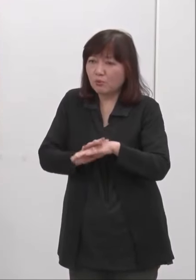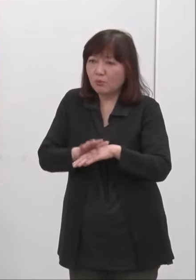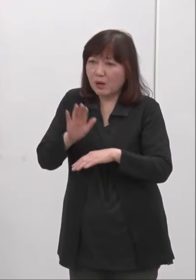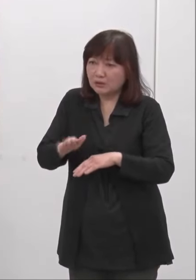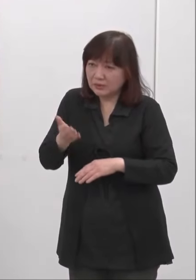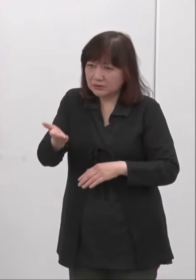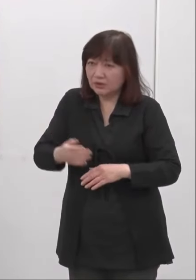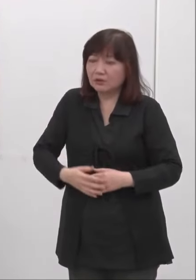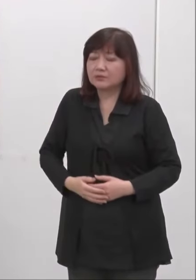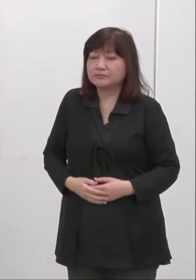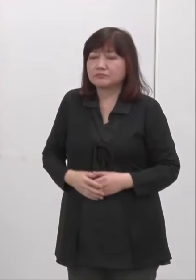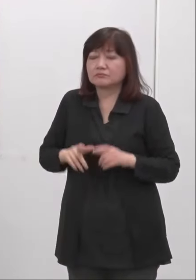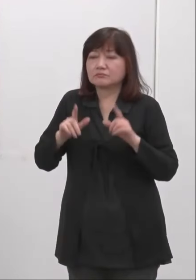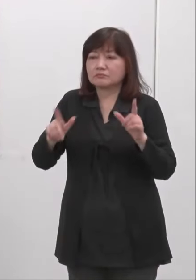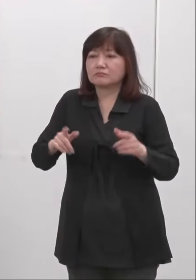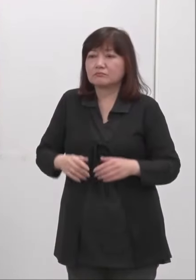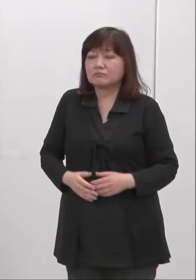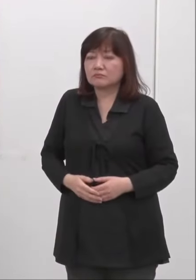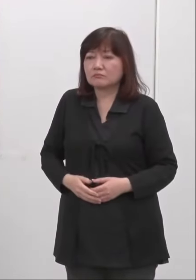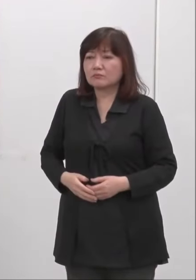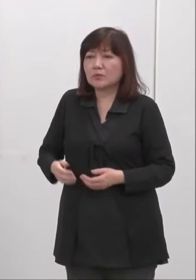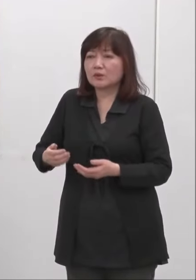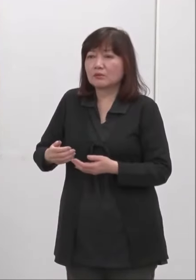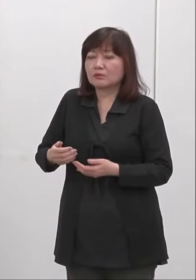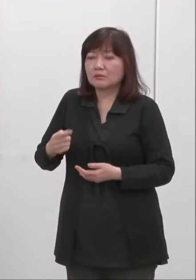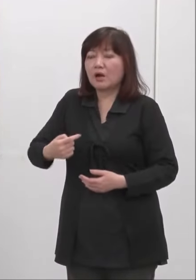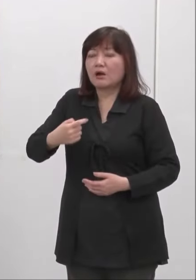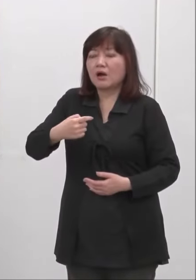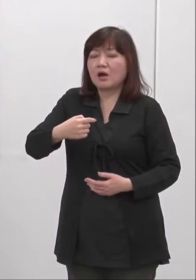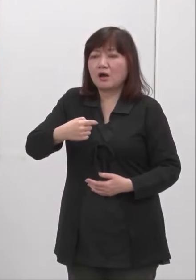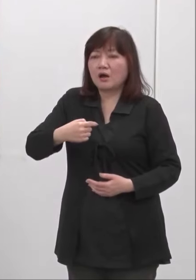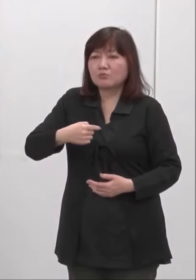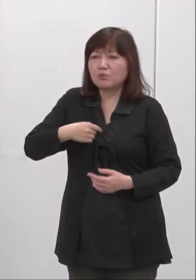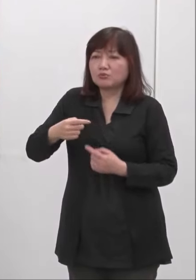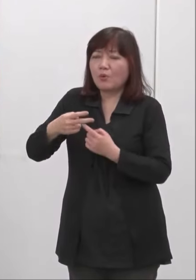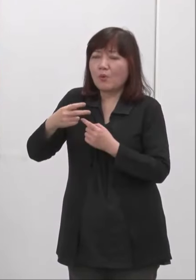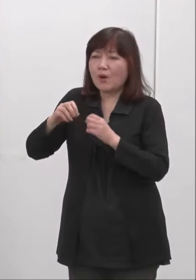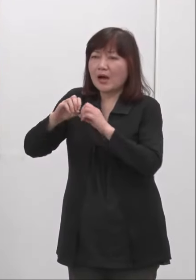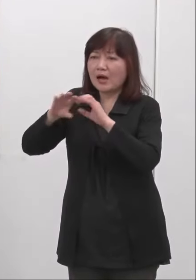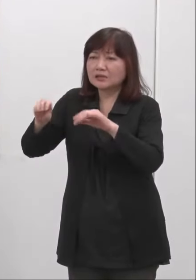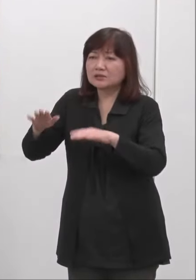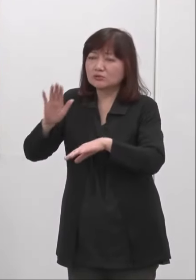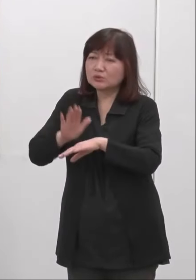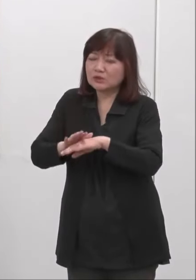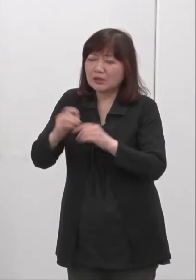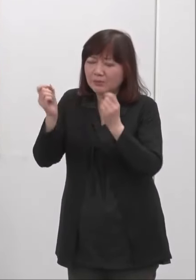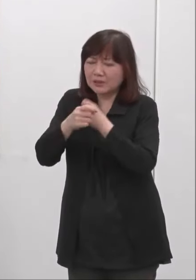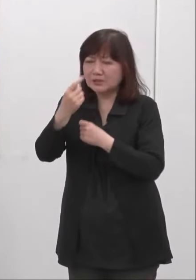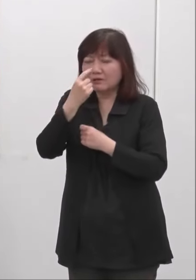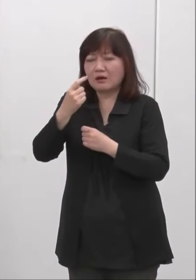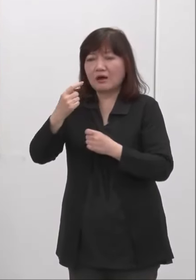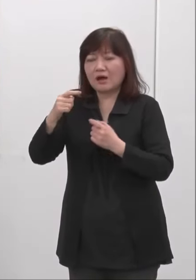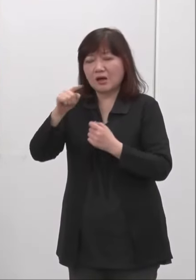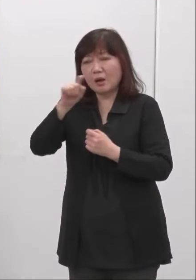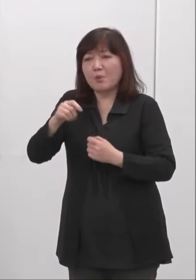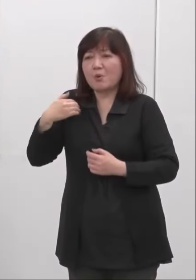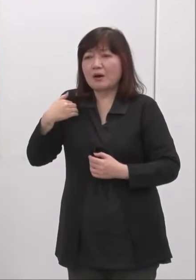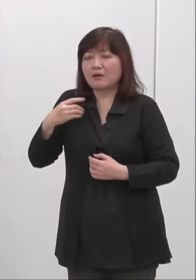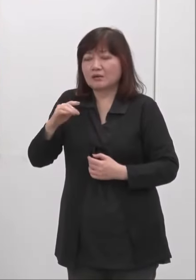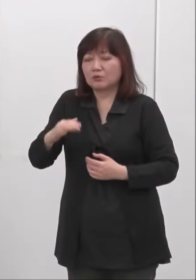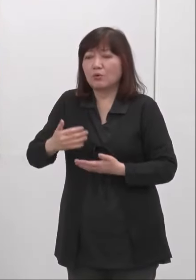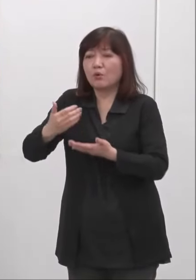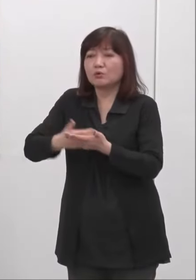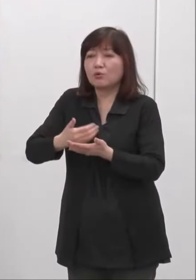えでしょうか。 残していただけ、これ多分僕のちょっと発信の仕方間違ってるかもしれないです、最初のやつ、残していただ